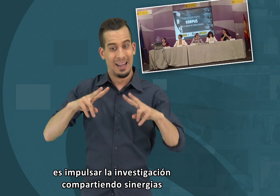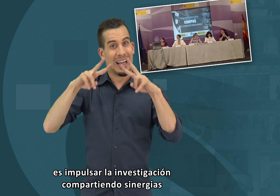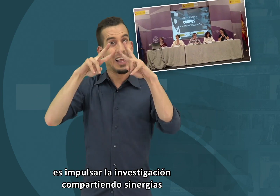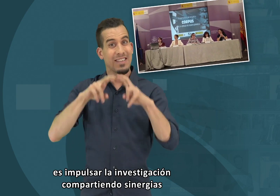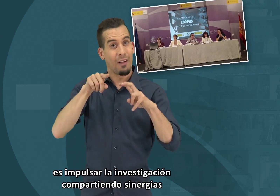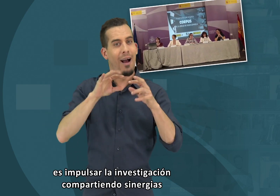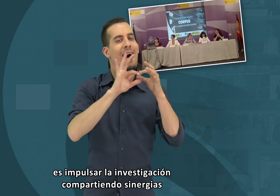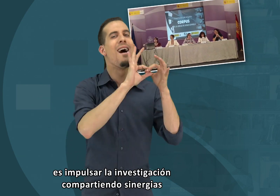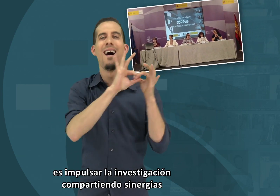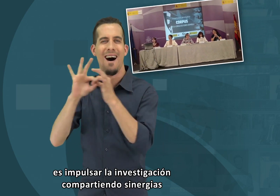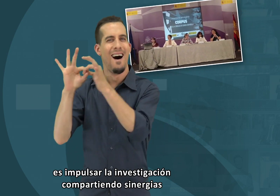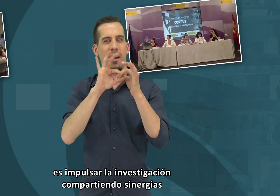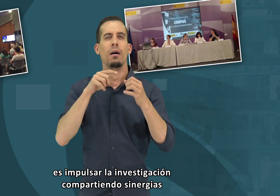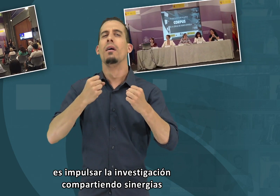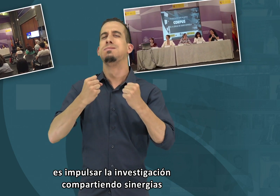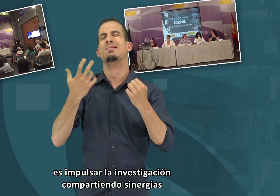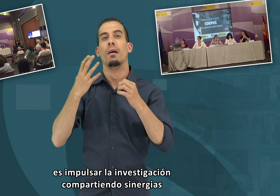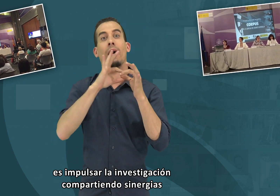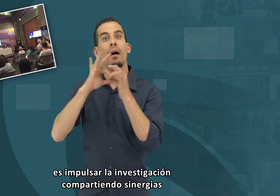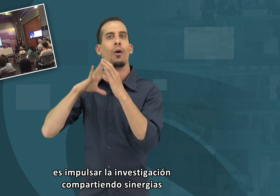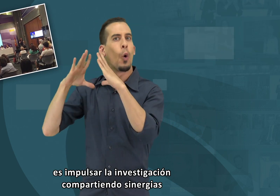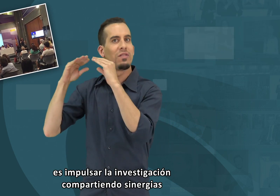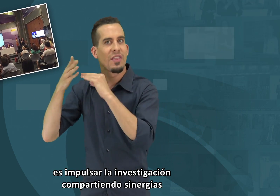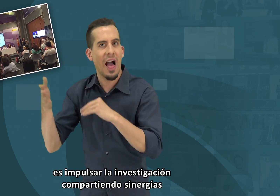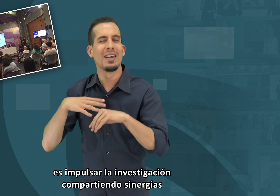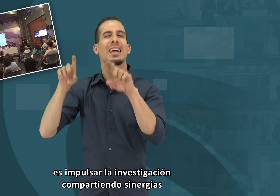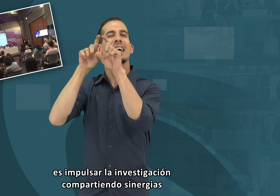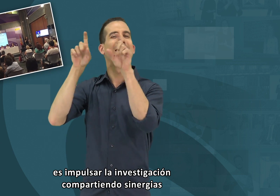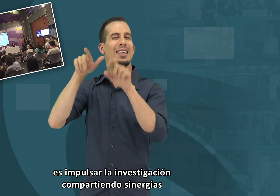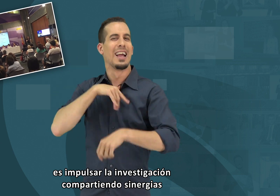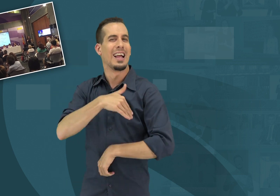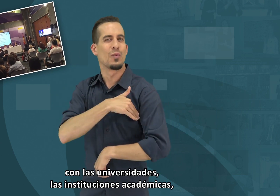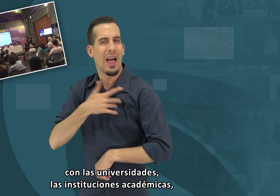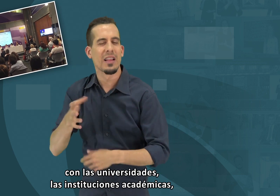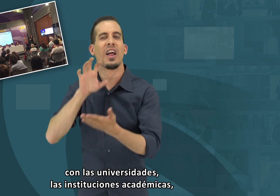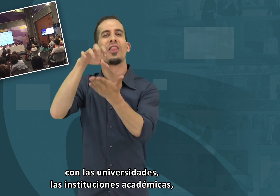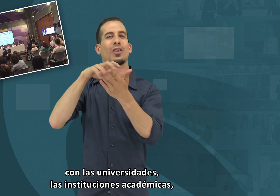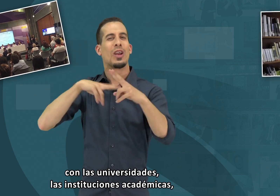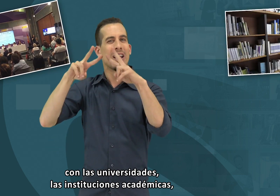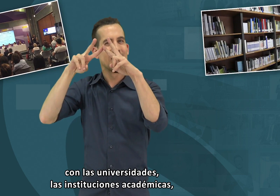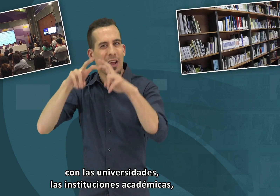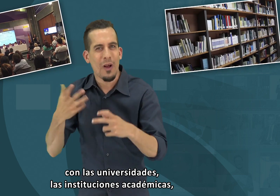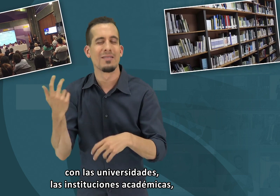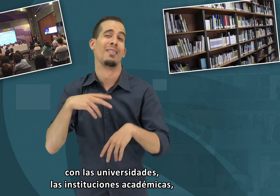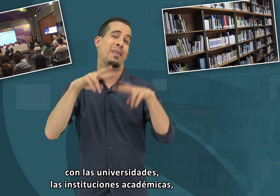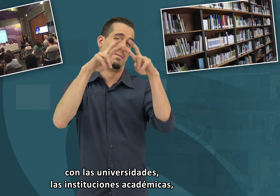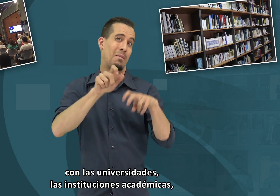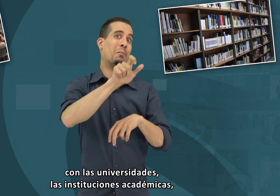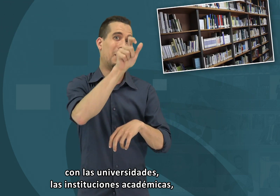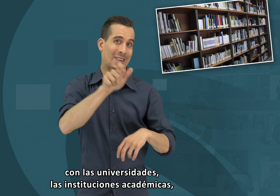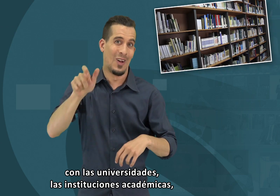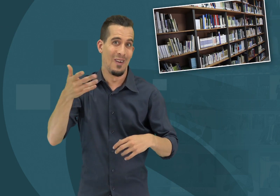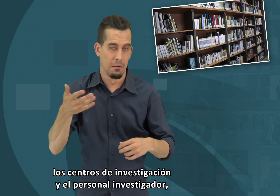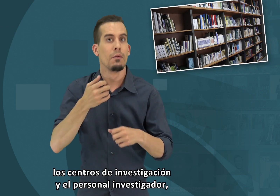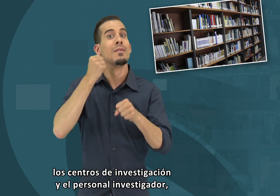investigación, compartiendo sinergias con las universidades, las instituciones académicas, los centros de investigación